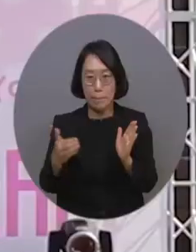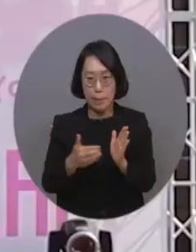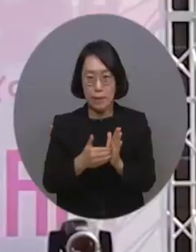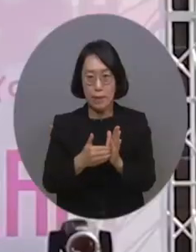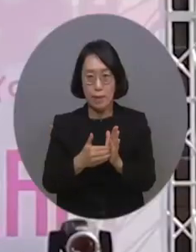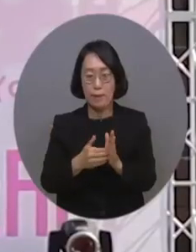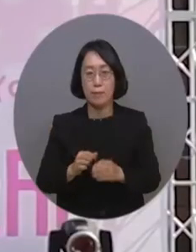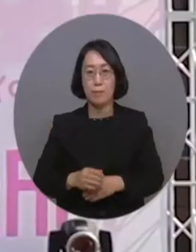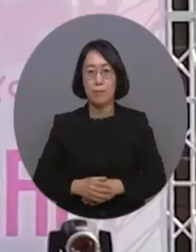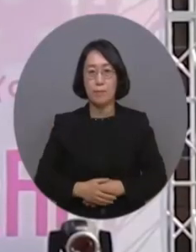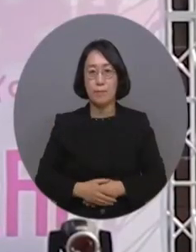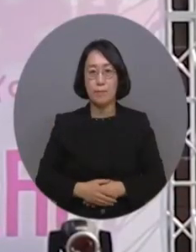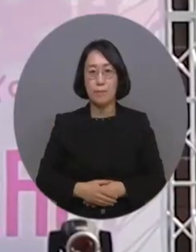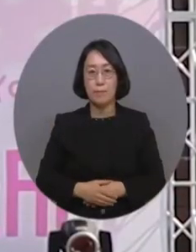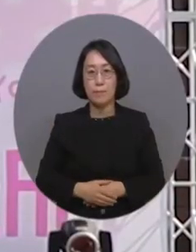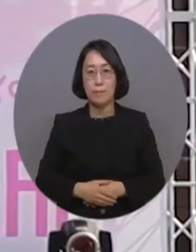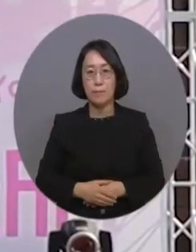복지TV 뉴스 황영재입니다. 복지TV 영상에서 만나요